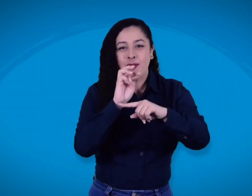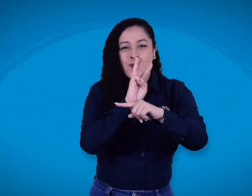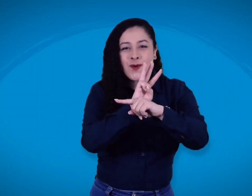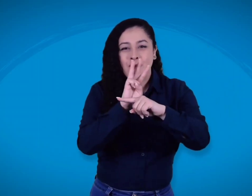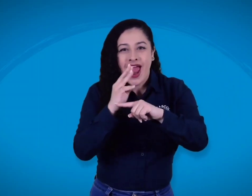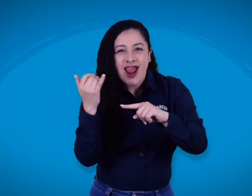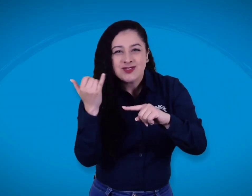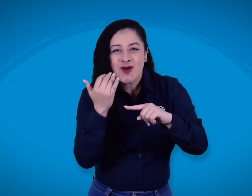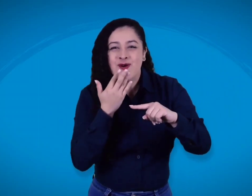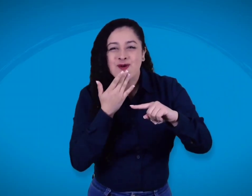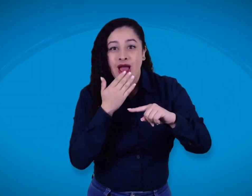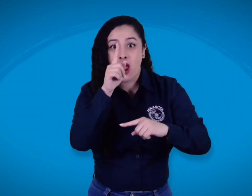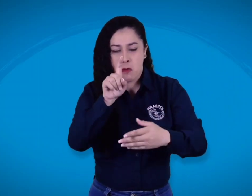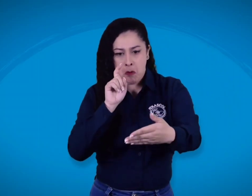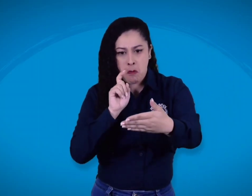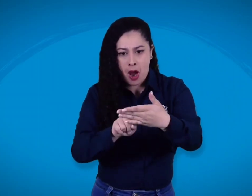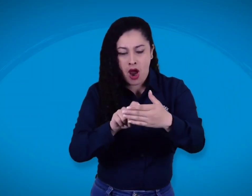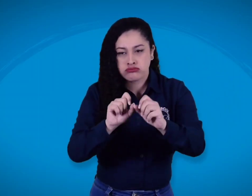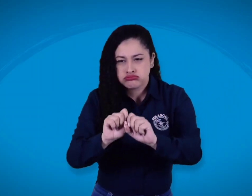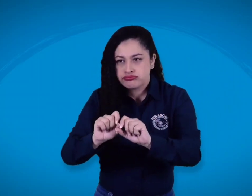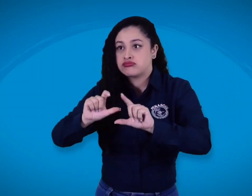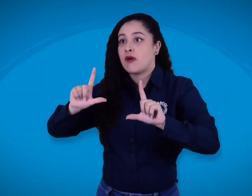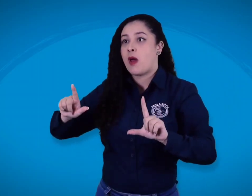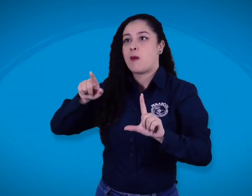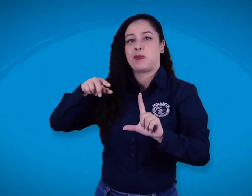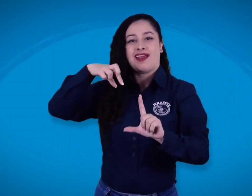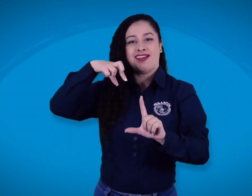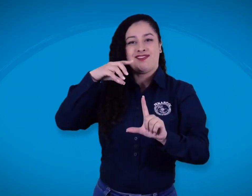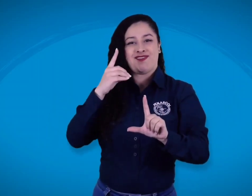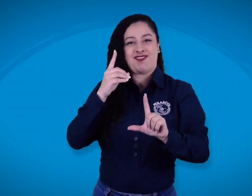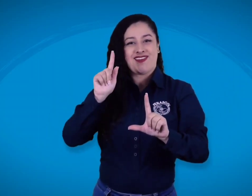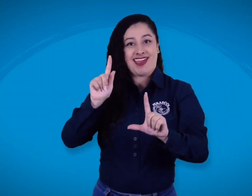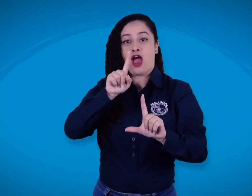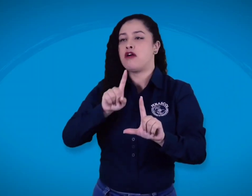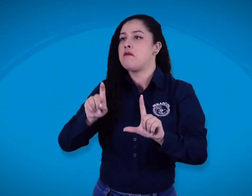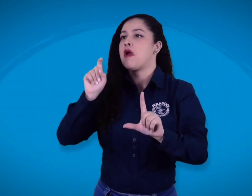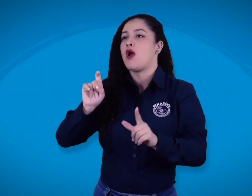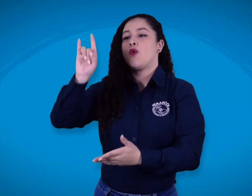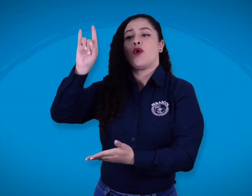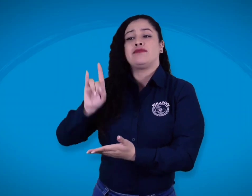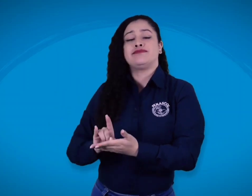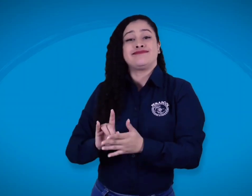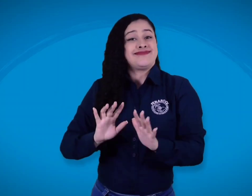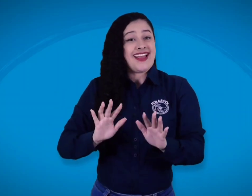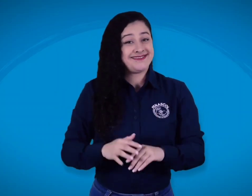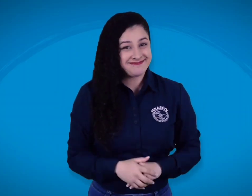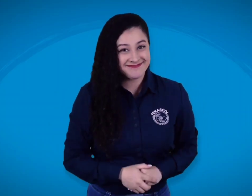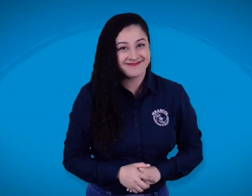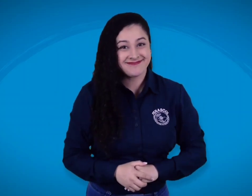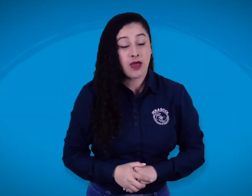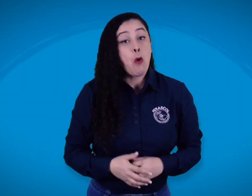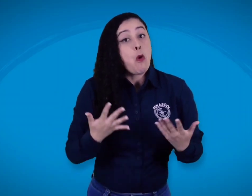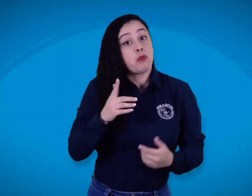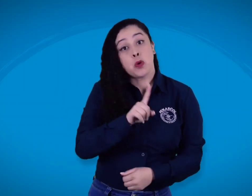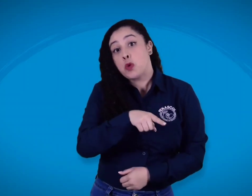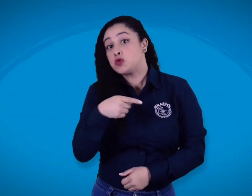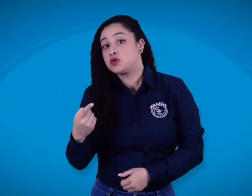texto con un hipervínculo debe darle clic y allí encontrará el archivo pdf para descargar también